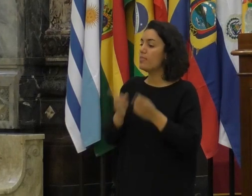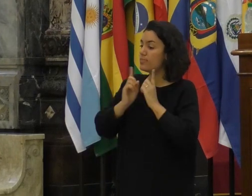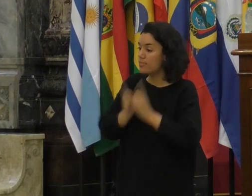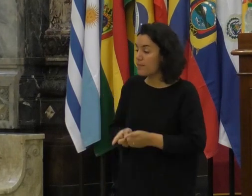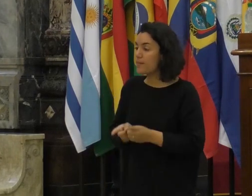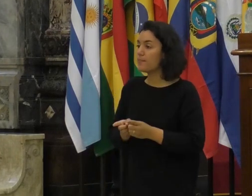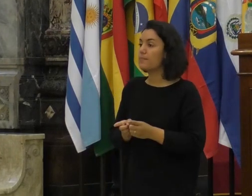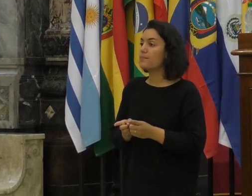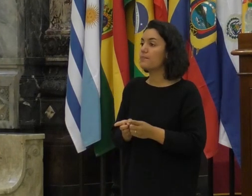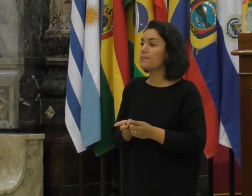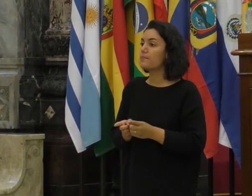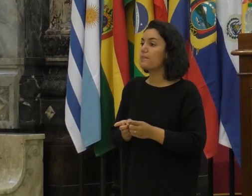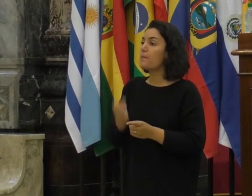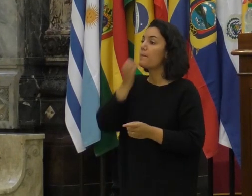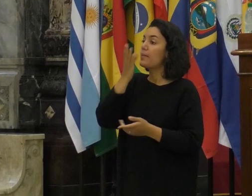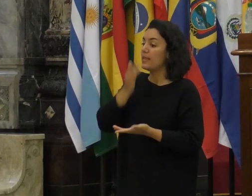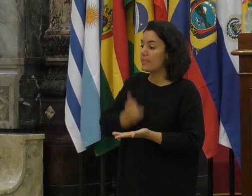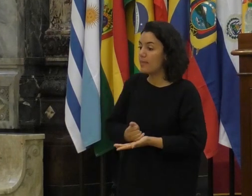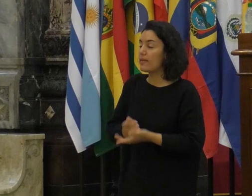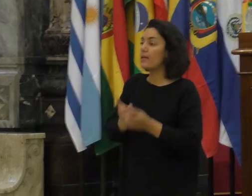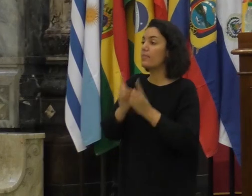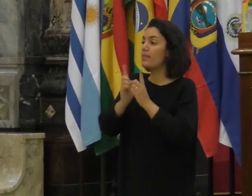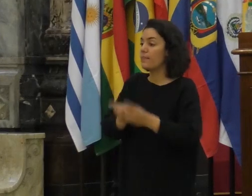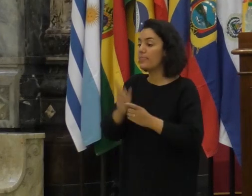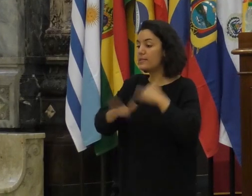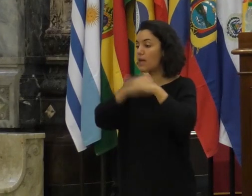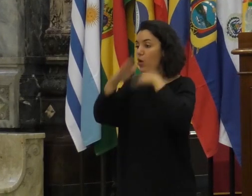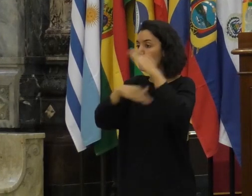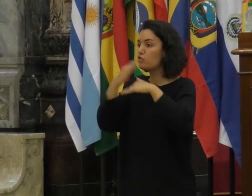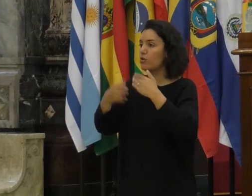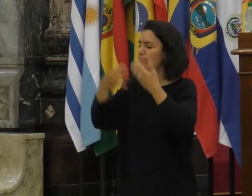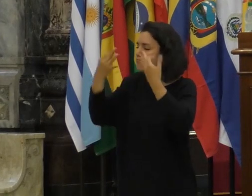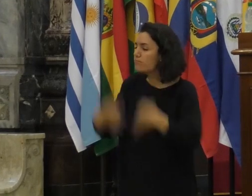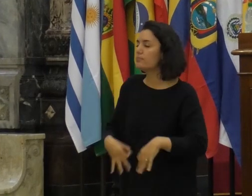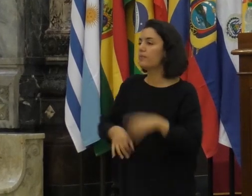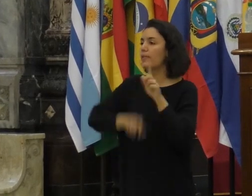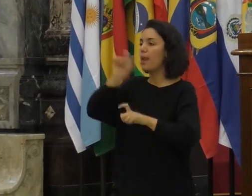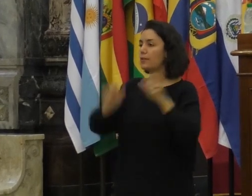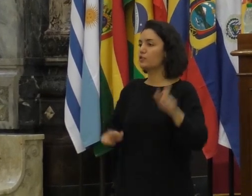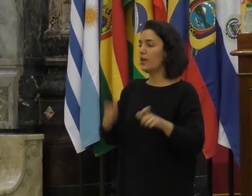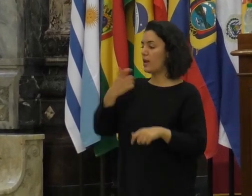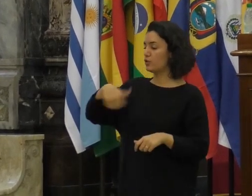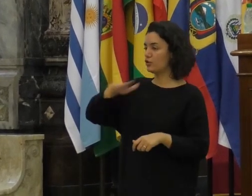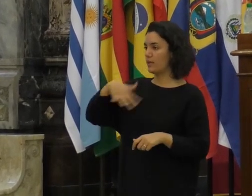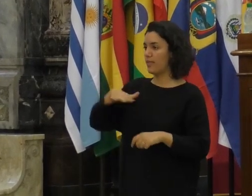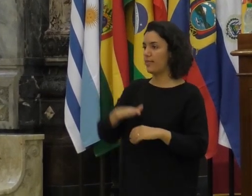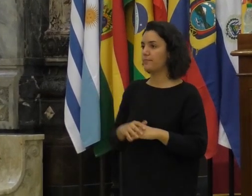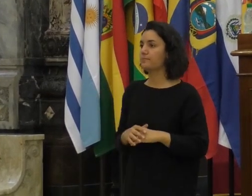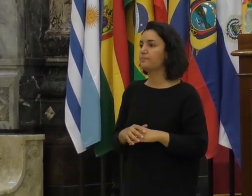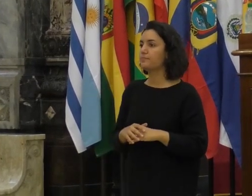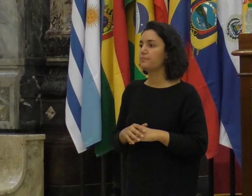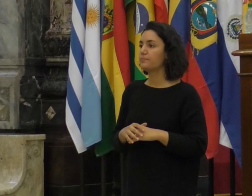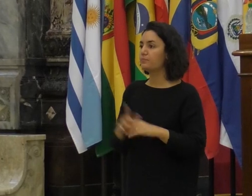el bienestar y el desarrollo más pleno de las personas y de la sociedad. Lo